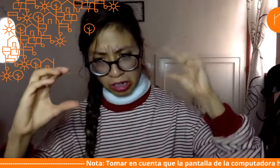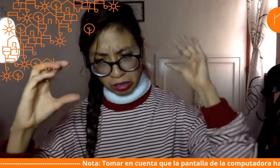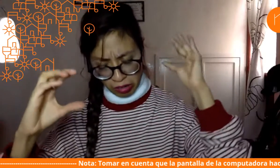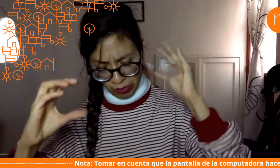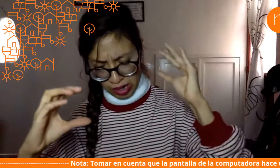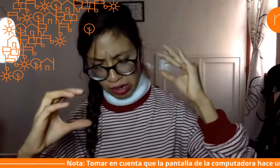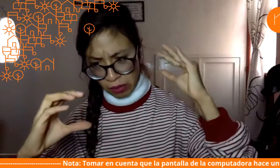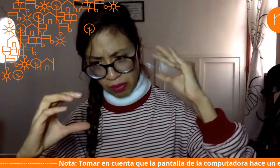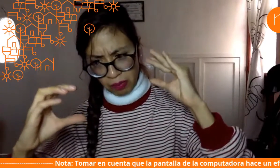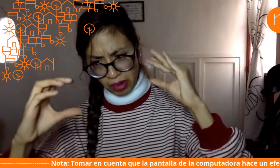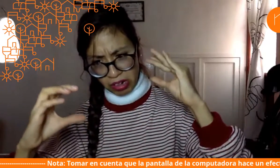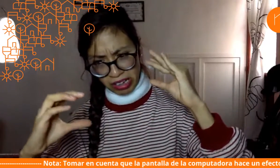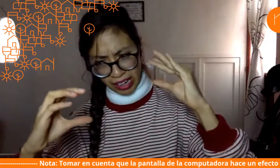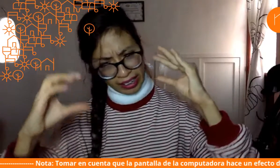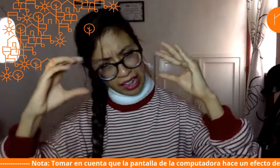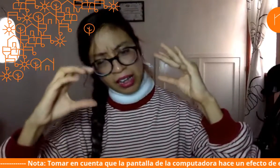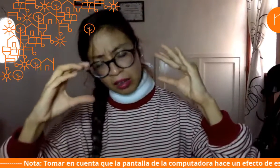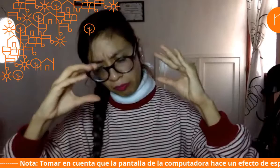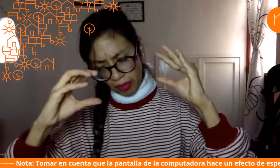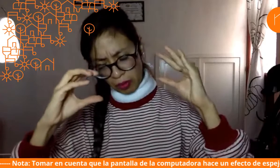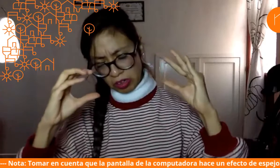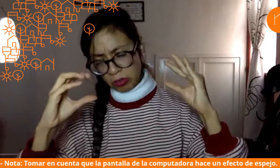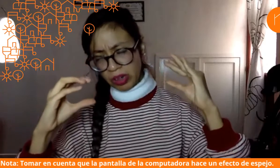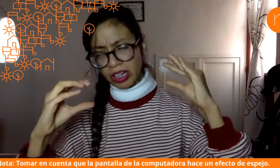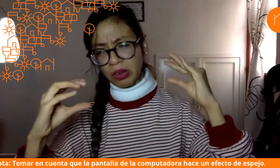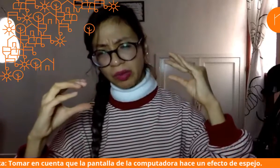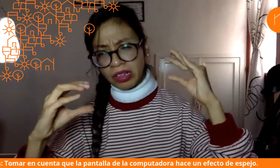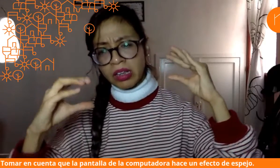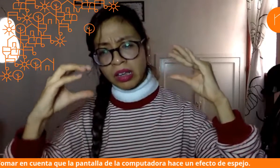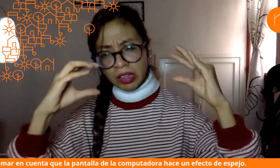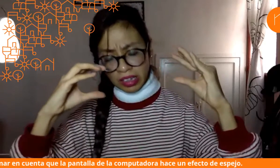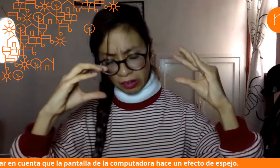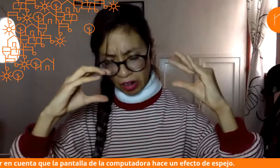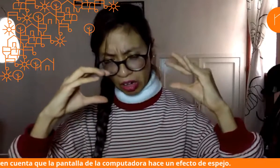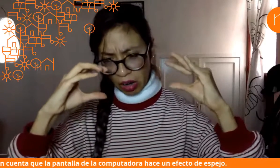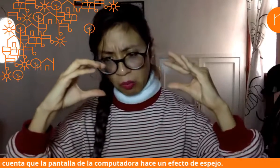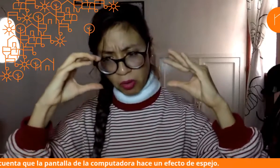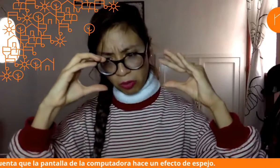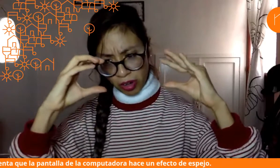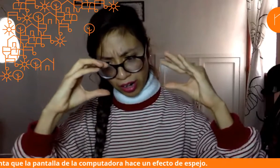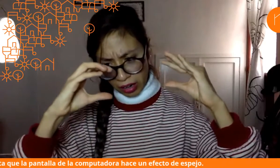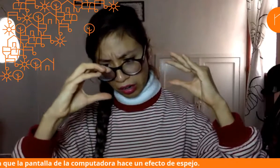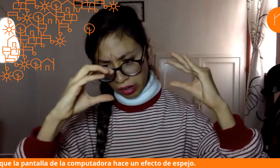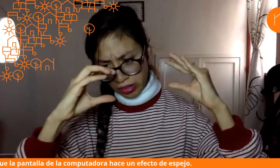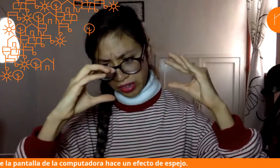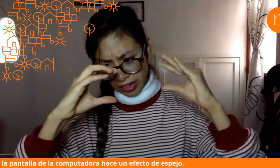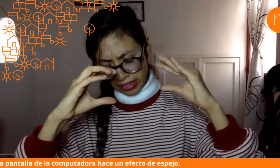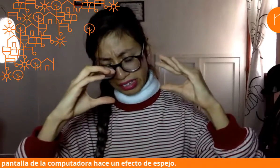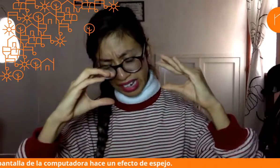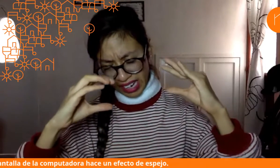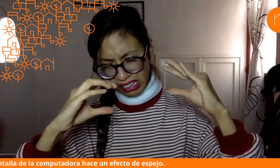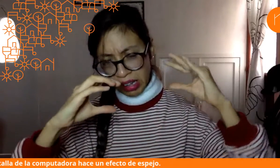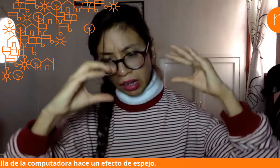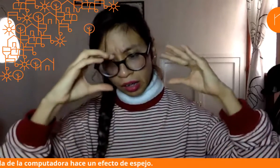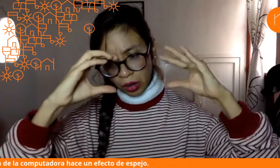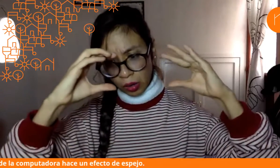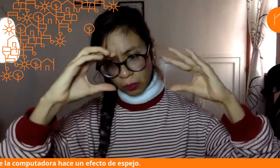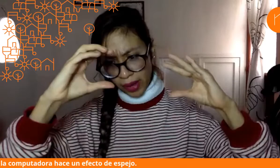Configuro, disculpen, mi mano izquierda. Me cuesta un poquito más trabajo de configurar ciertas señas,